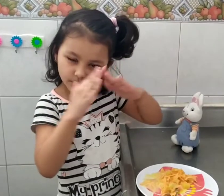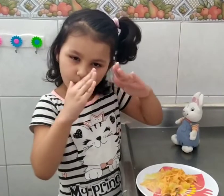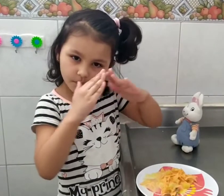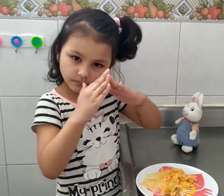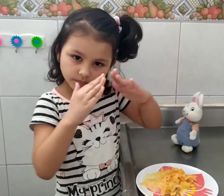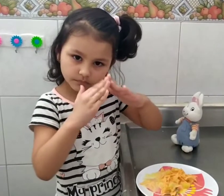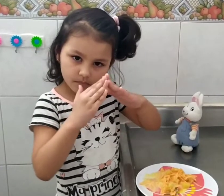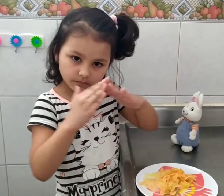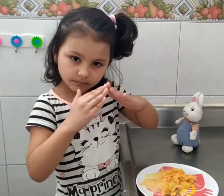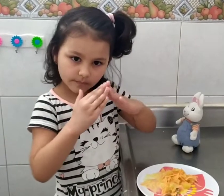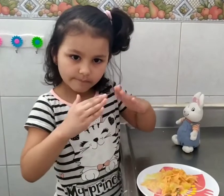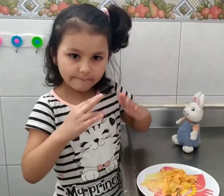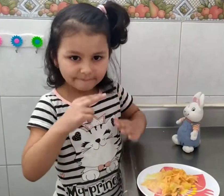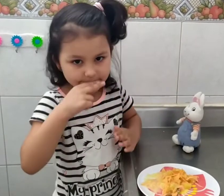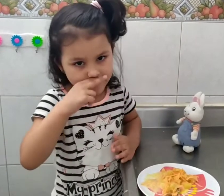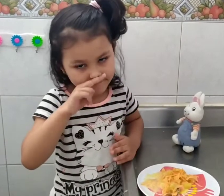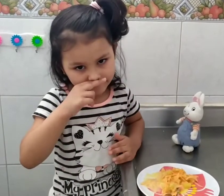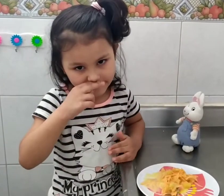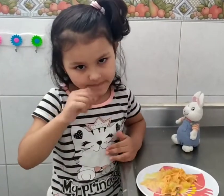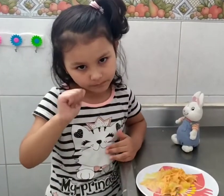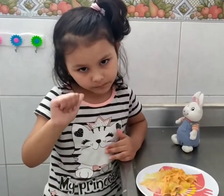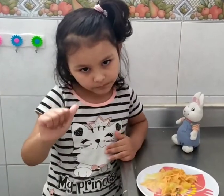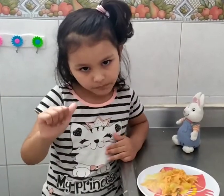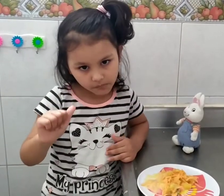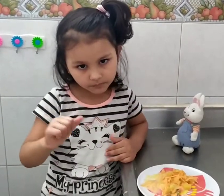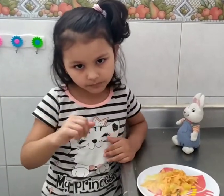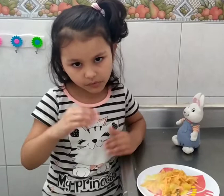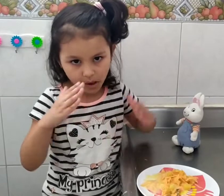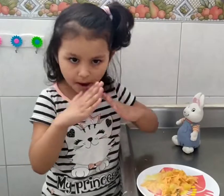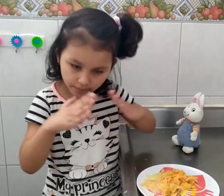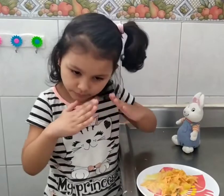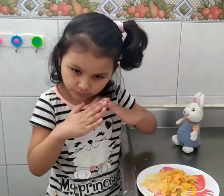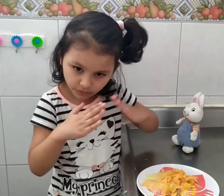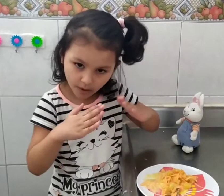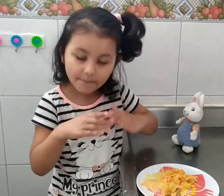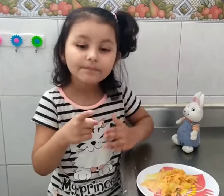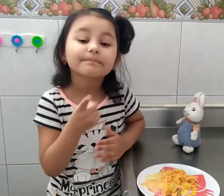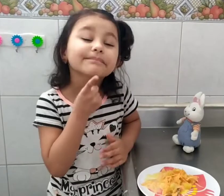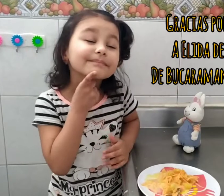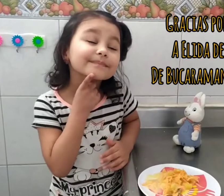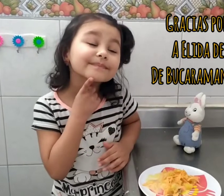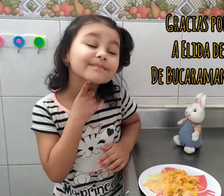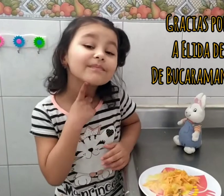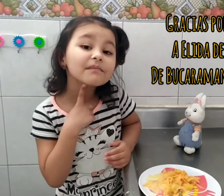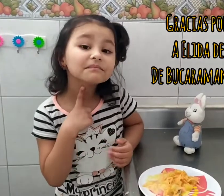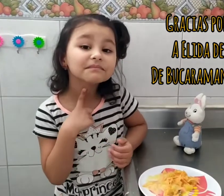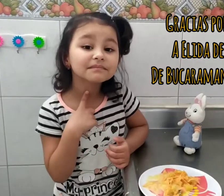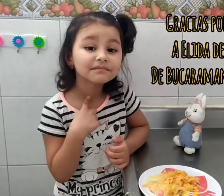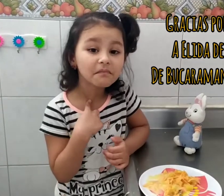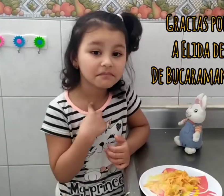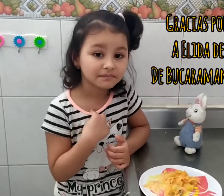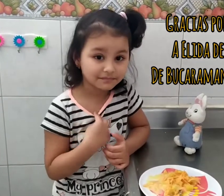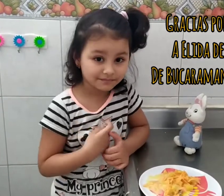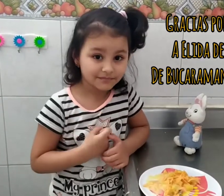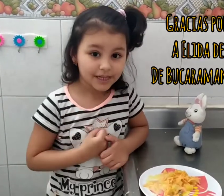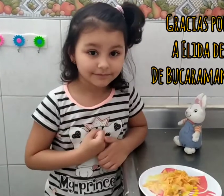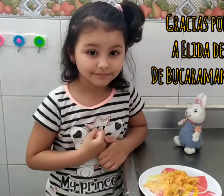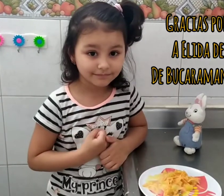Hagan en la casa con los niños y las niñas, que les van a gustar,